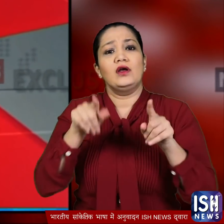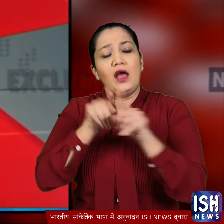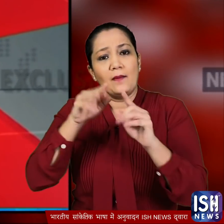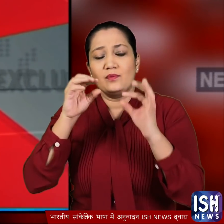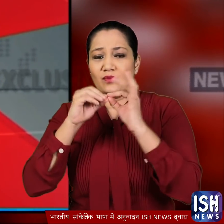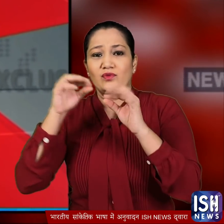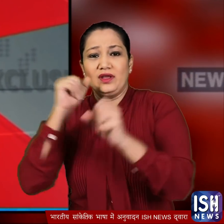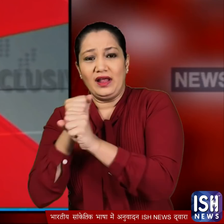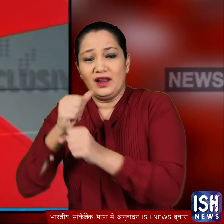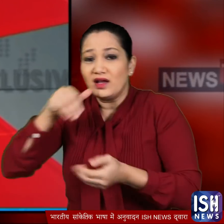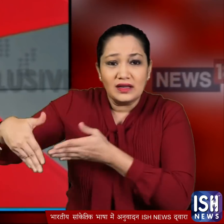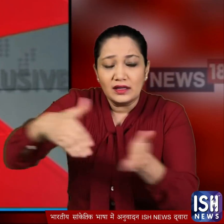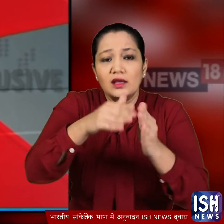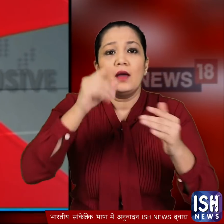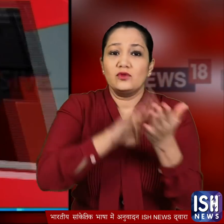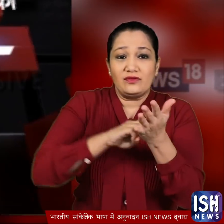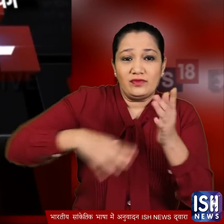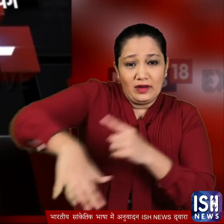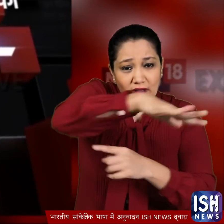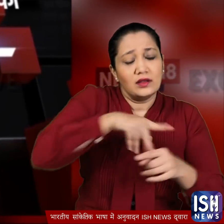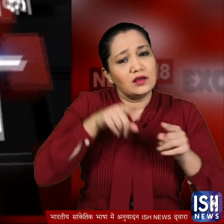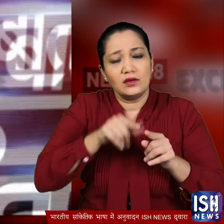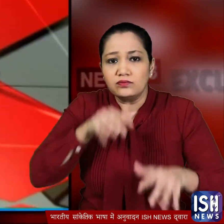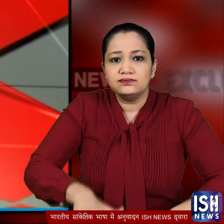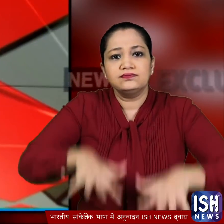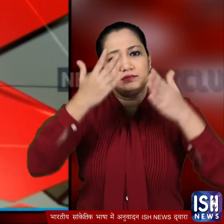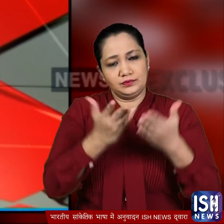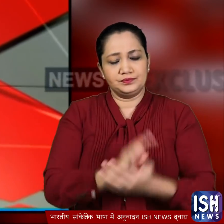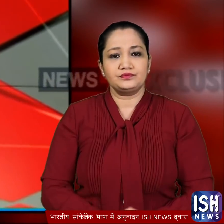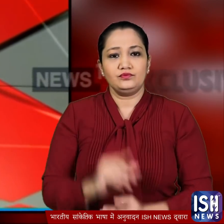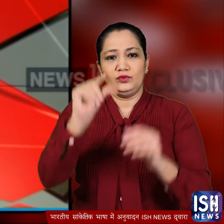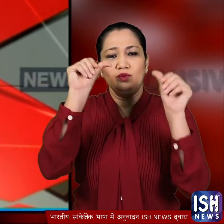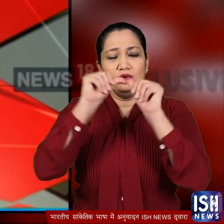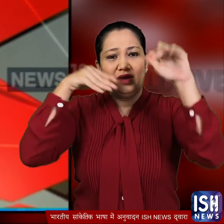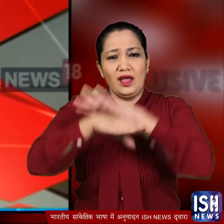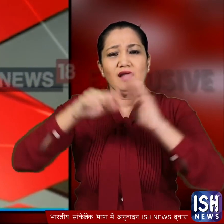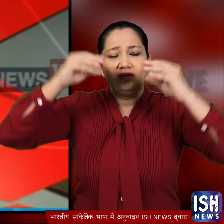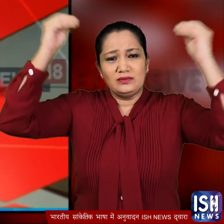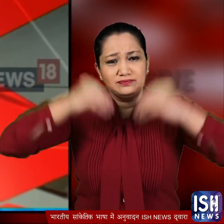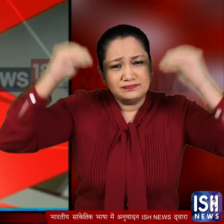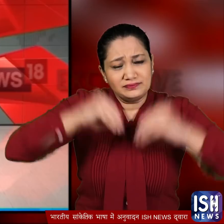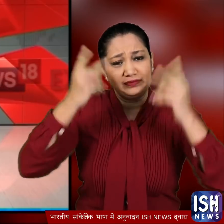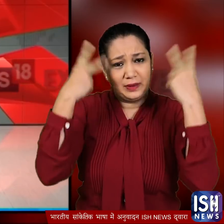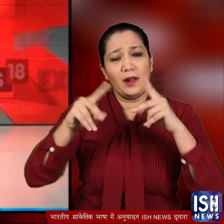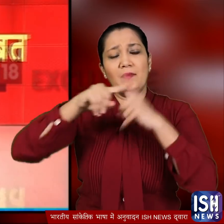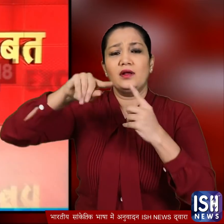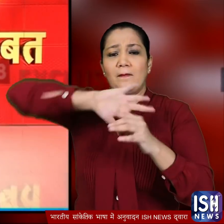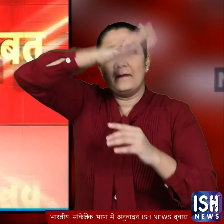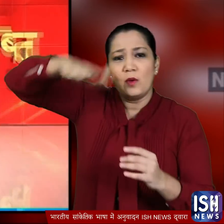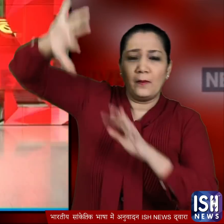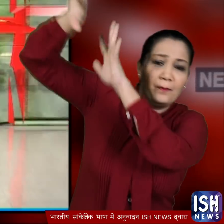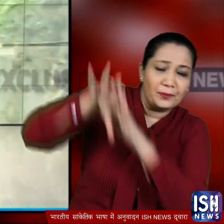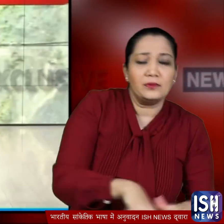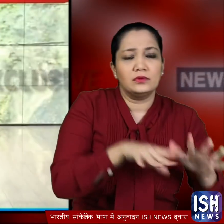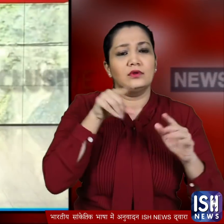है, जहां अब शहरों में भी नाव चलाने की नौबत आ गई। उत्तराखंड में भारी बारिश के साथ पहाड़ खिसकने की घटनाओं ने लोगों की मुसीबतें बढ़ा